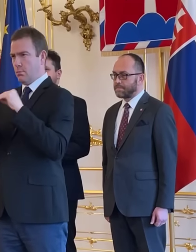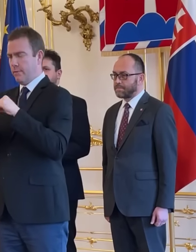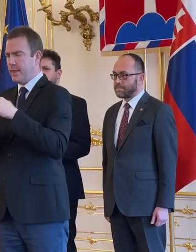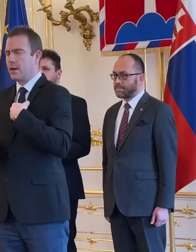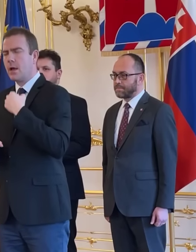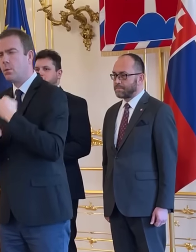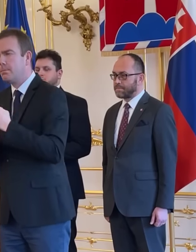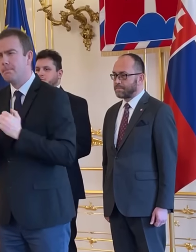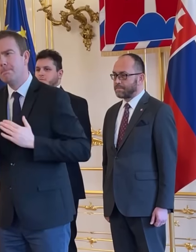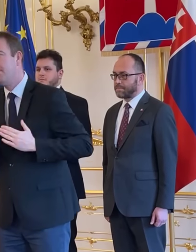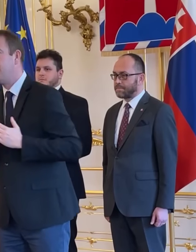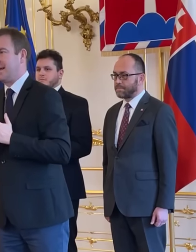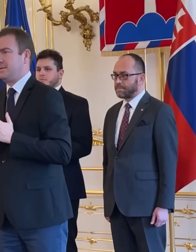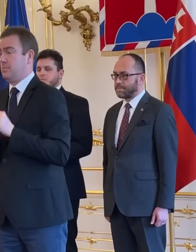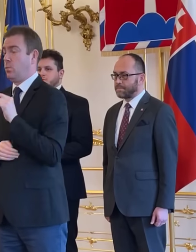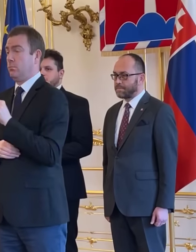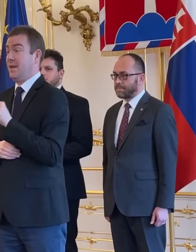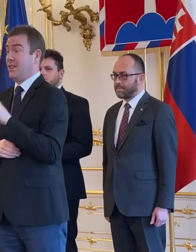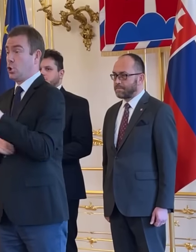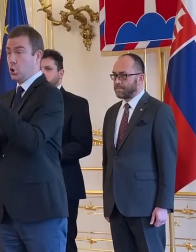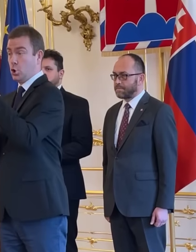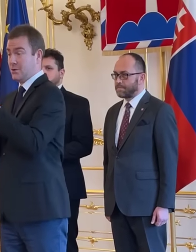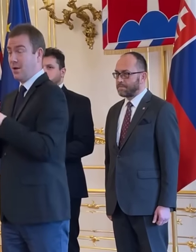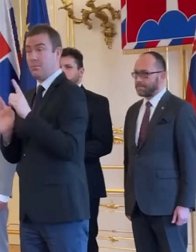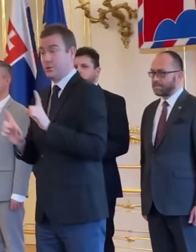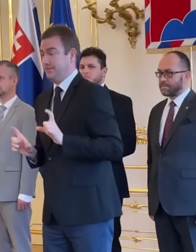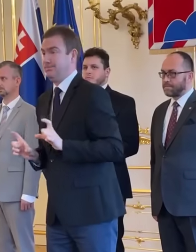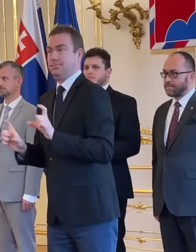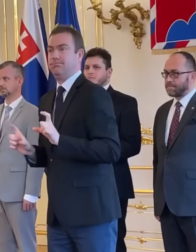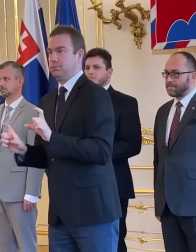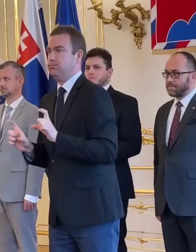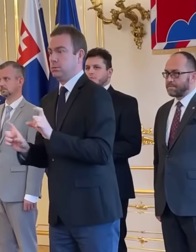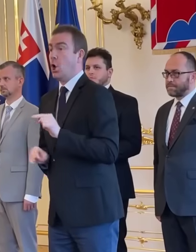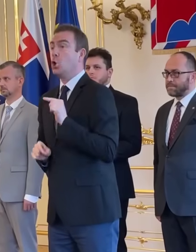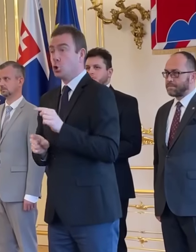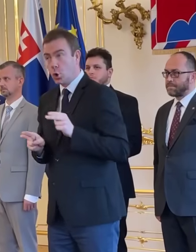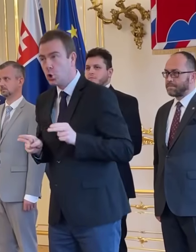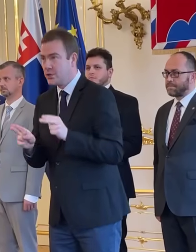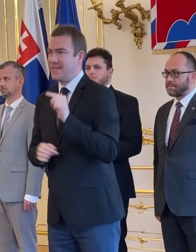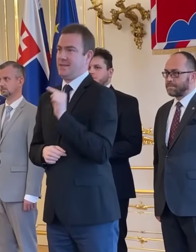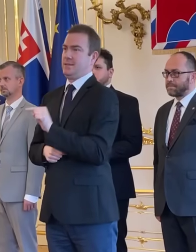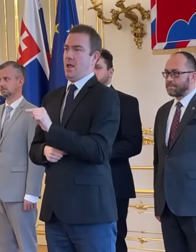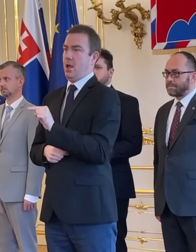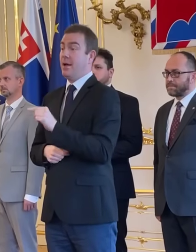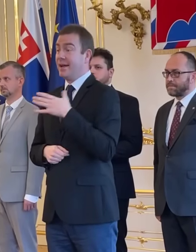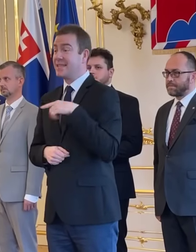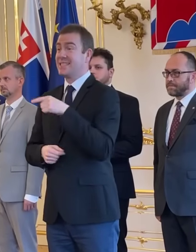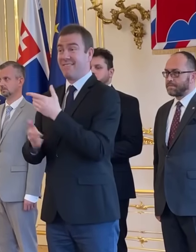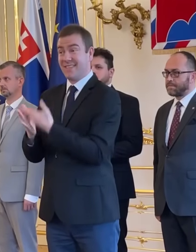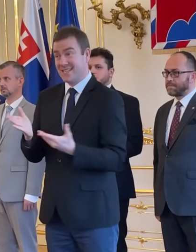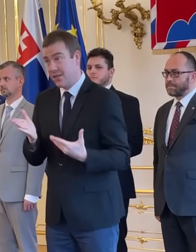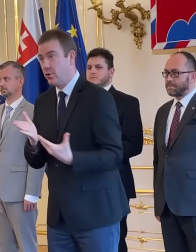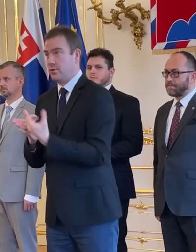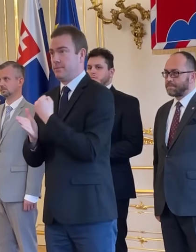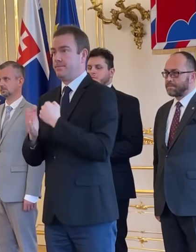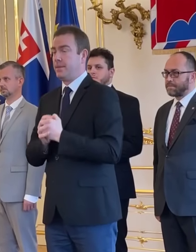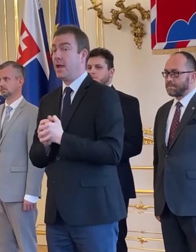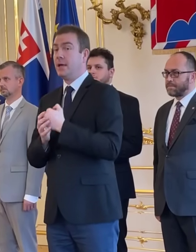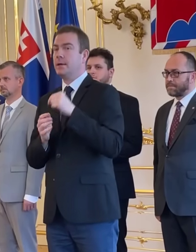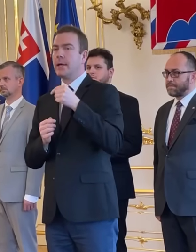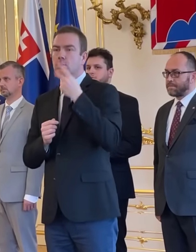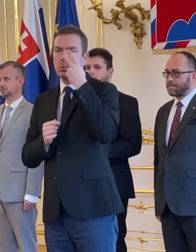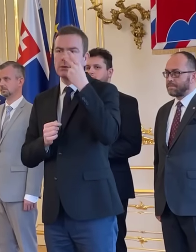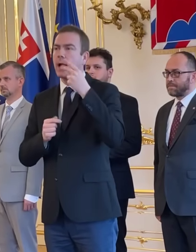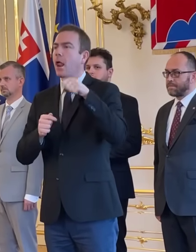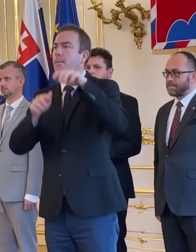preto, aby takýto zákon vôbec nenadobudol účinnosť, toto je cesta k tomu výsledku. Keď som sa po rozprave